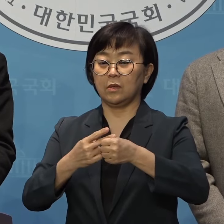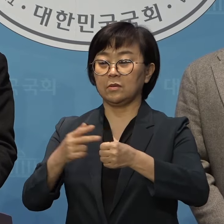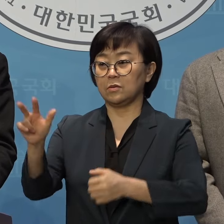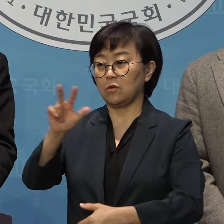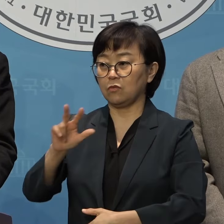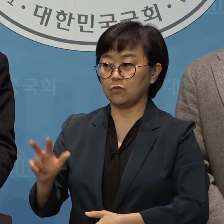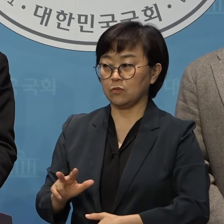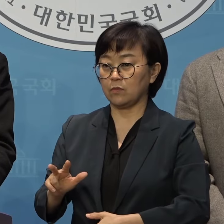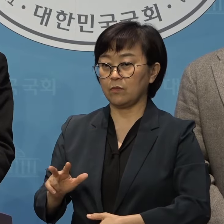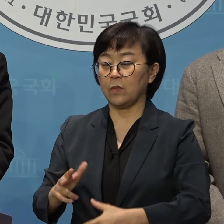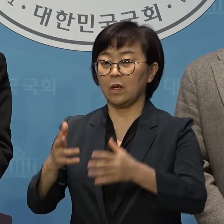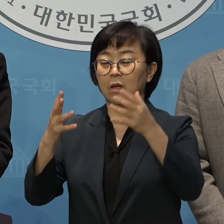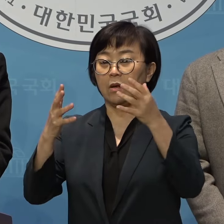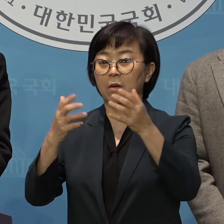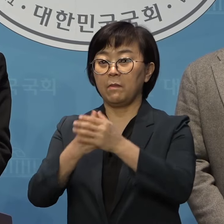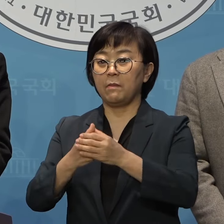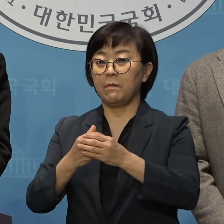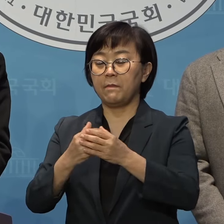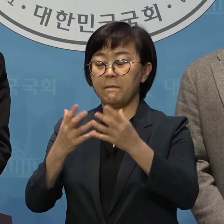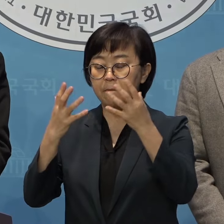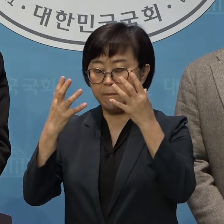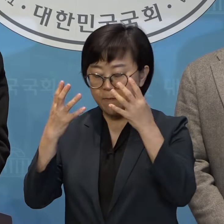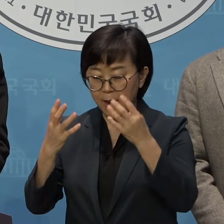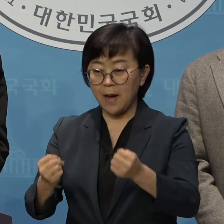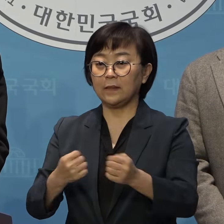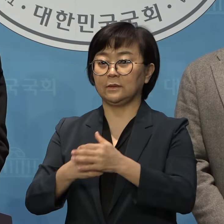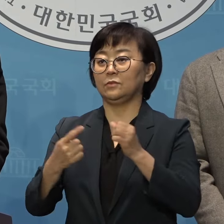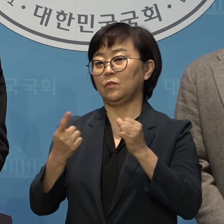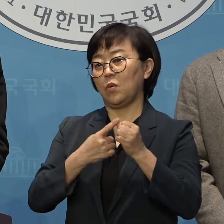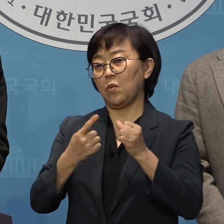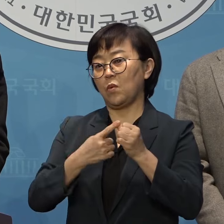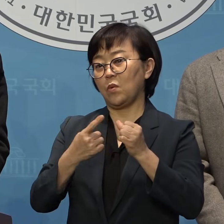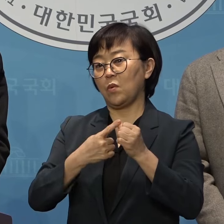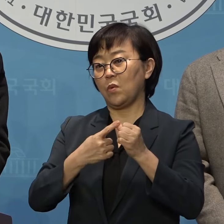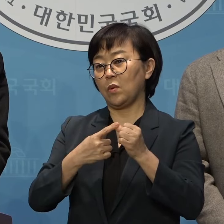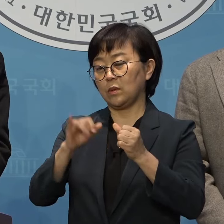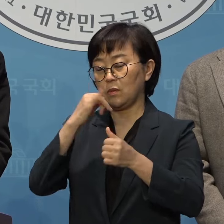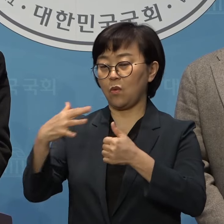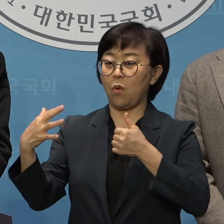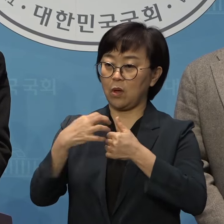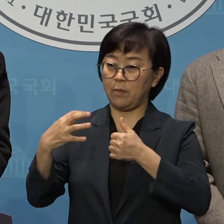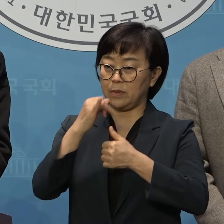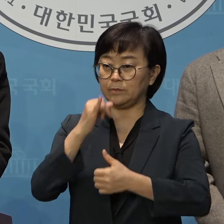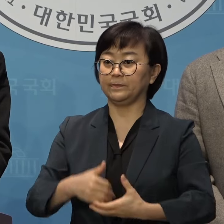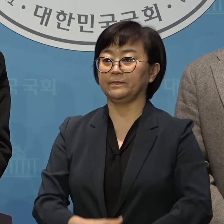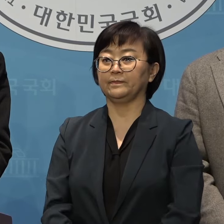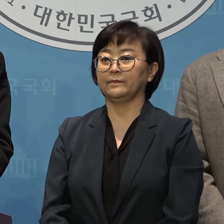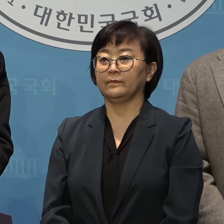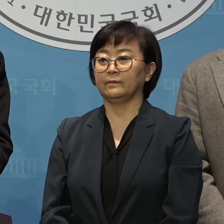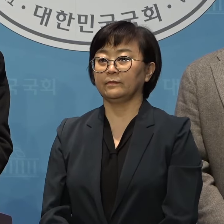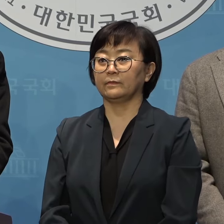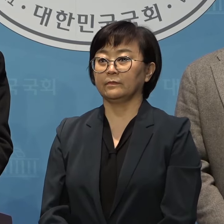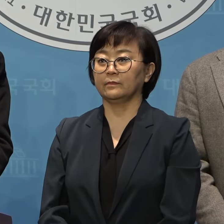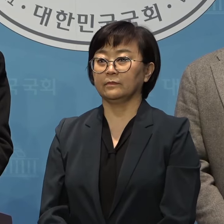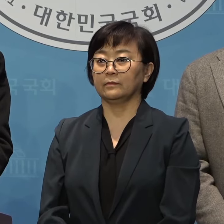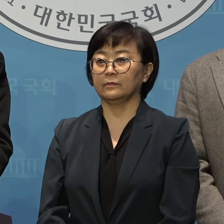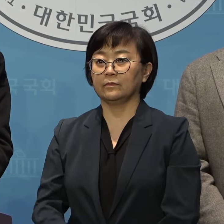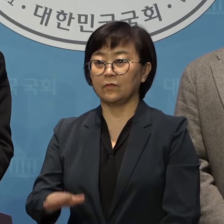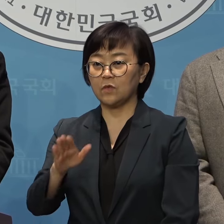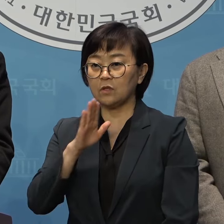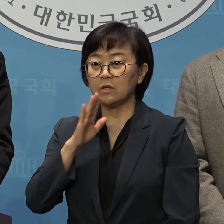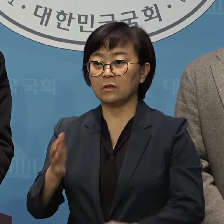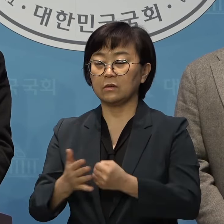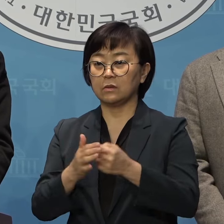전국에서 수박으로 모멸 받고 처단의 대상으로 공격받았습니다. 저는